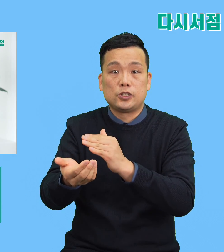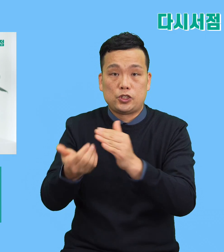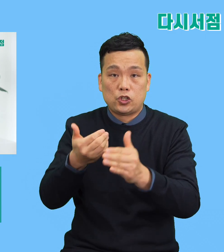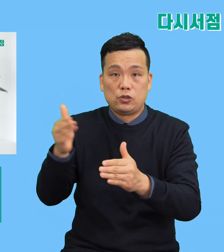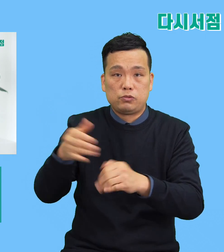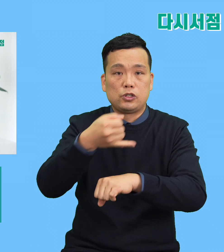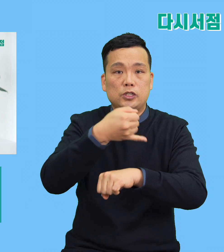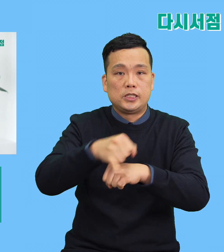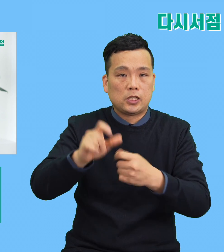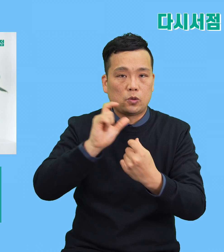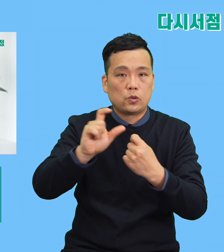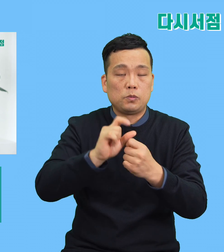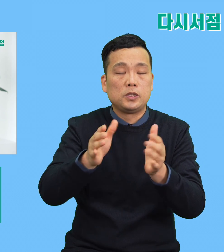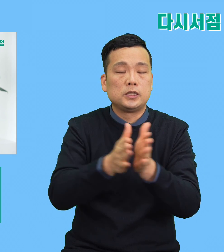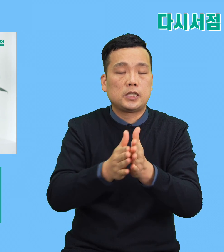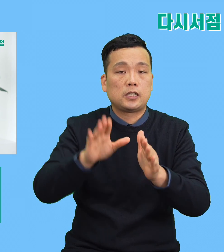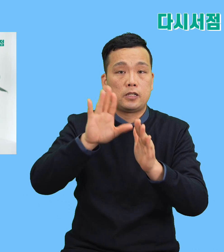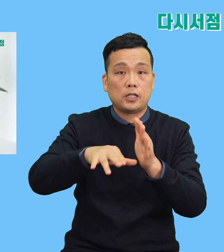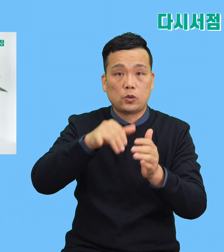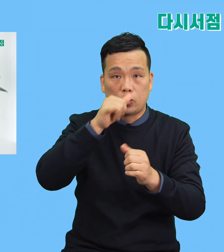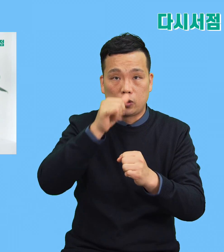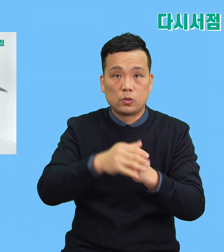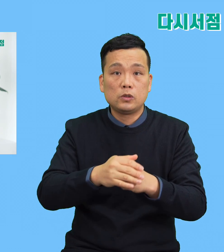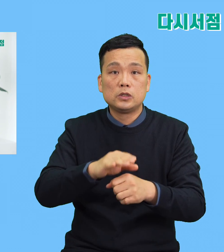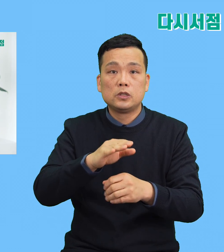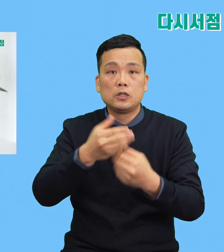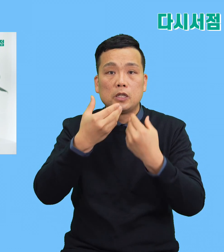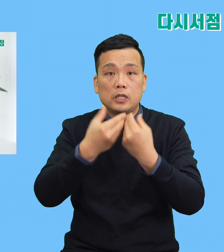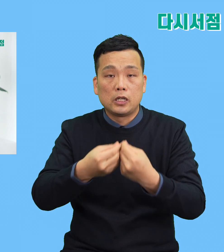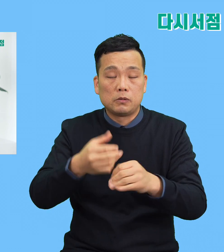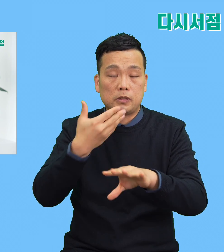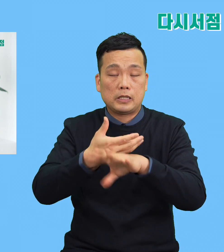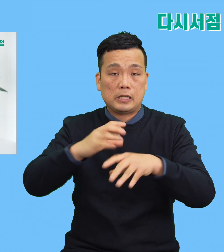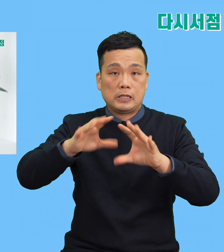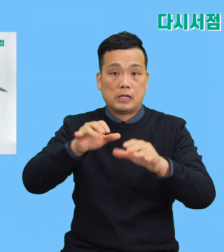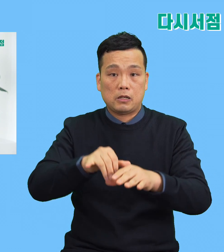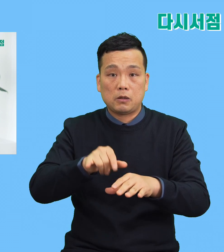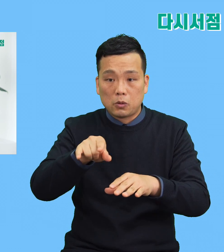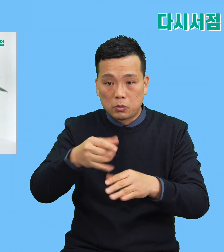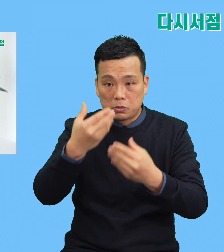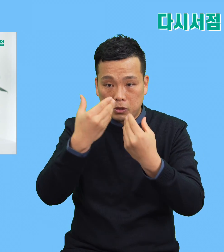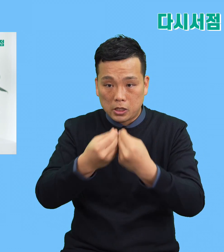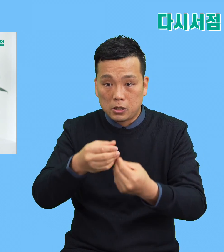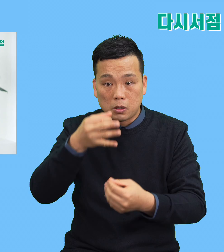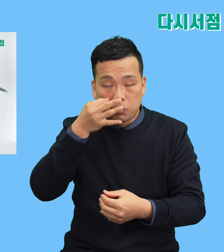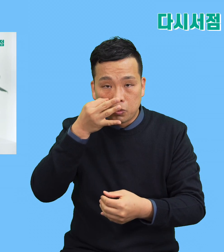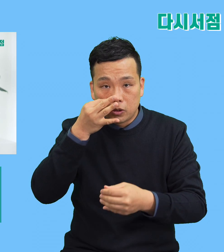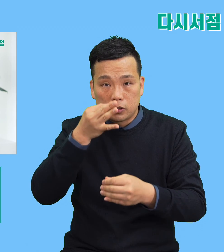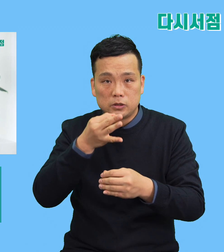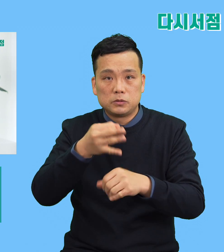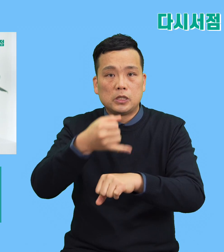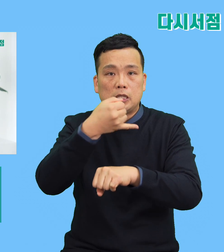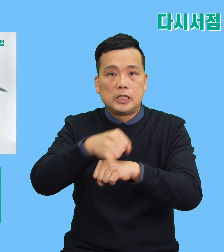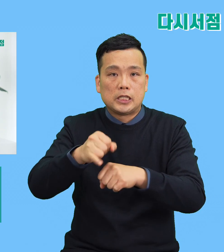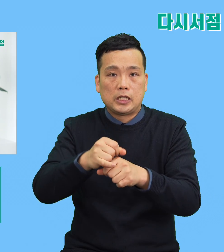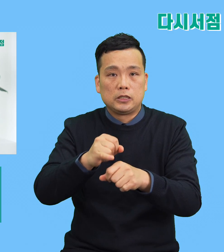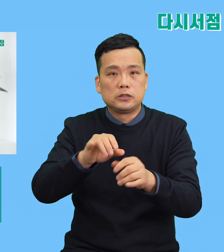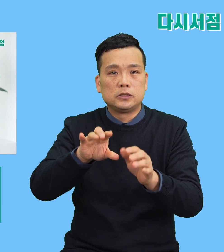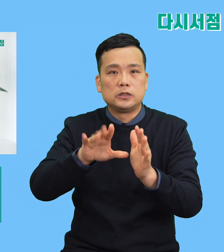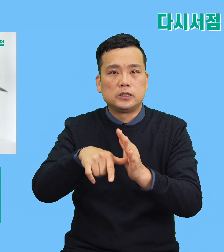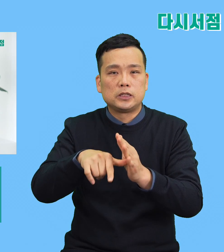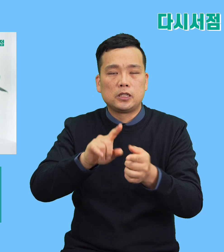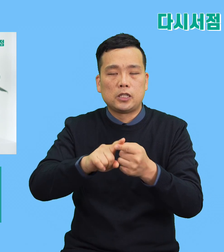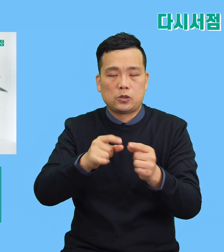대한 고민을 시작하는 경우도 많고요. 실제로 해외에서는 더 그 단계가 빨라져서 원고가